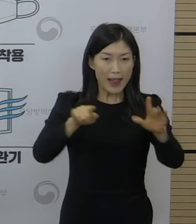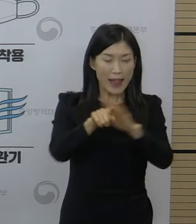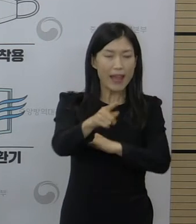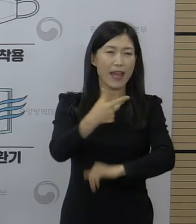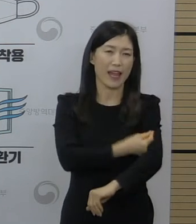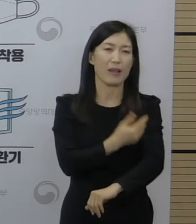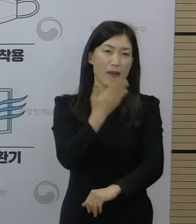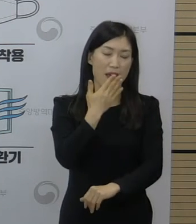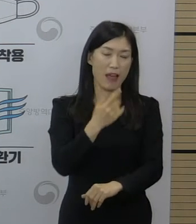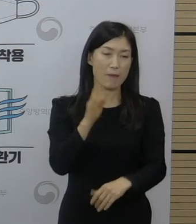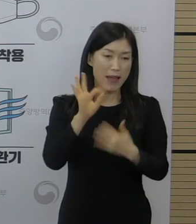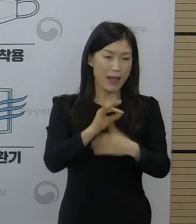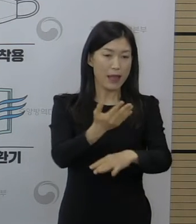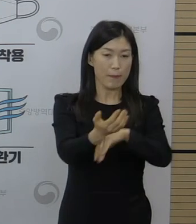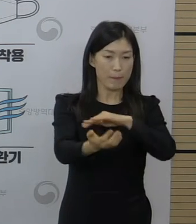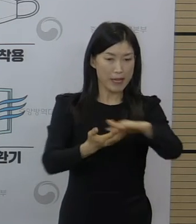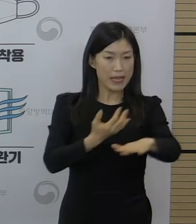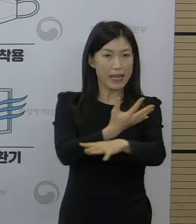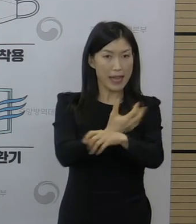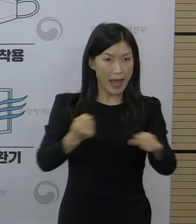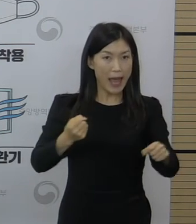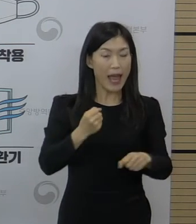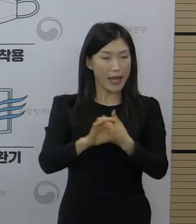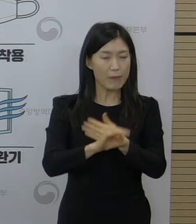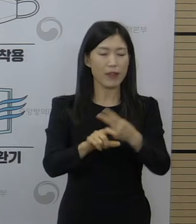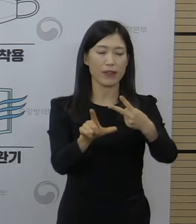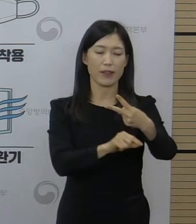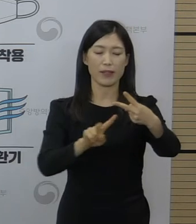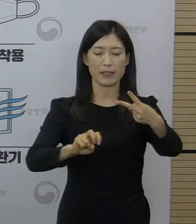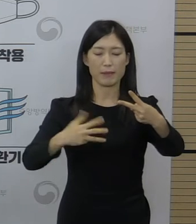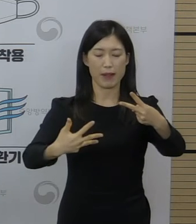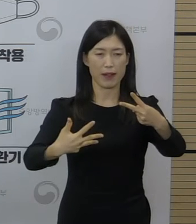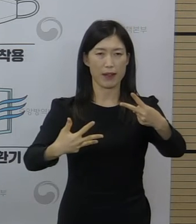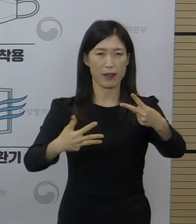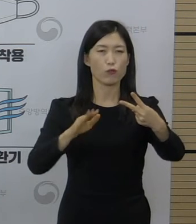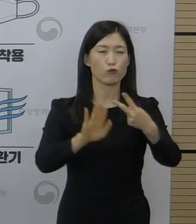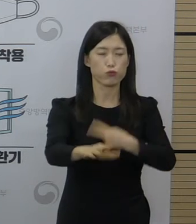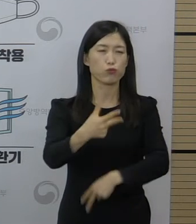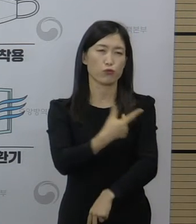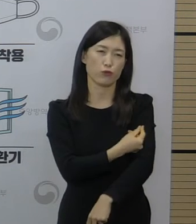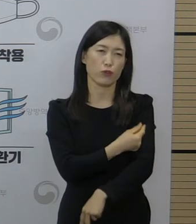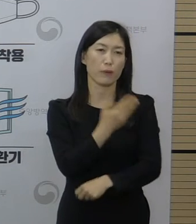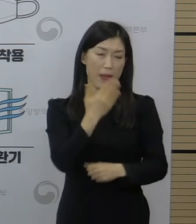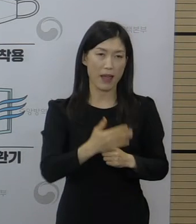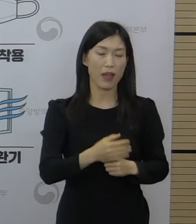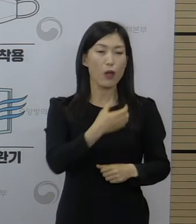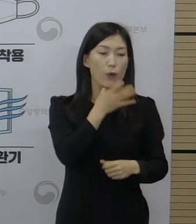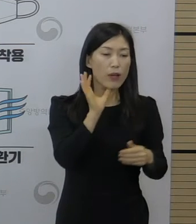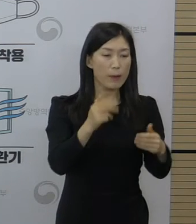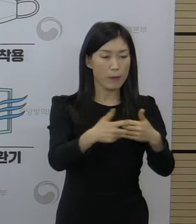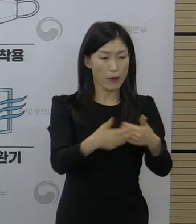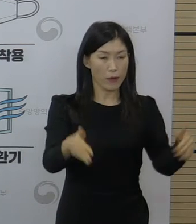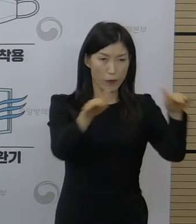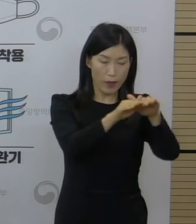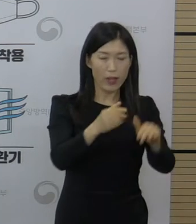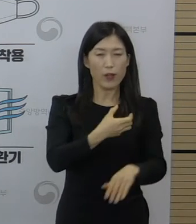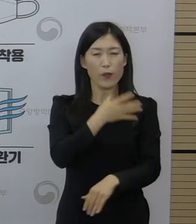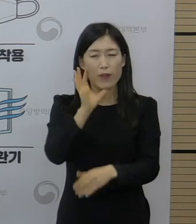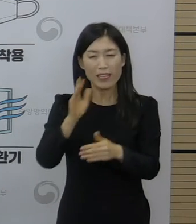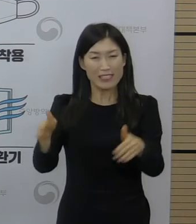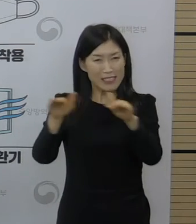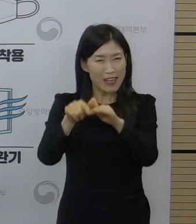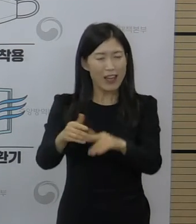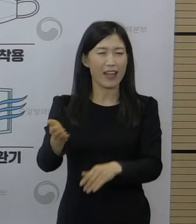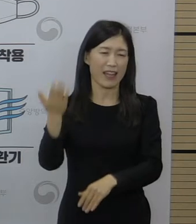경우에는 2월 28일부터 접종이 가능합니다. 요양병원과 시설은 그동안 여러 차례